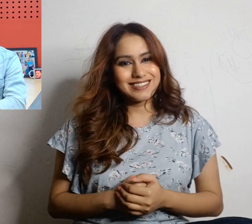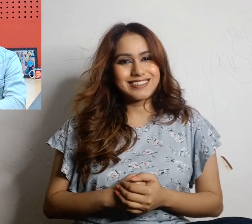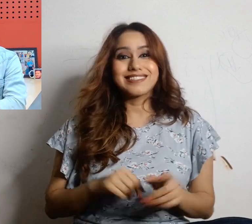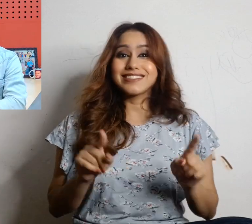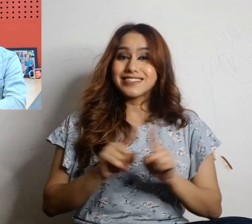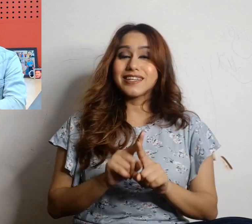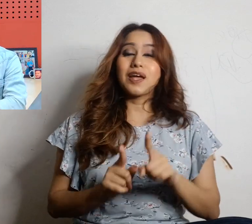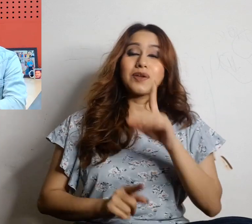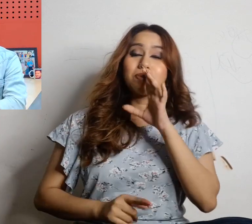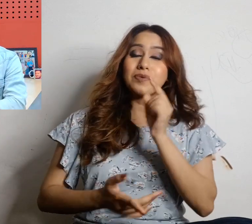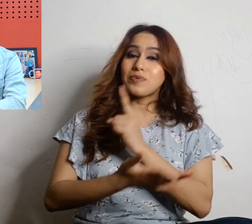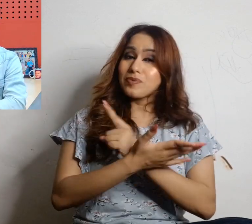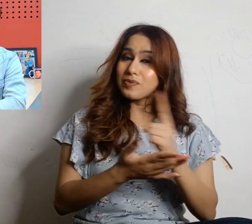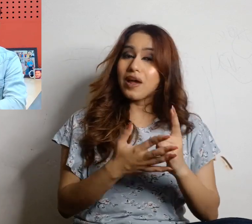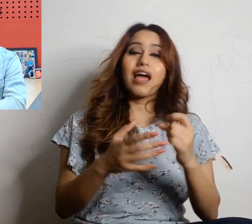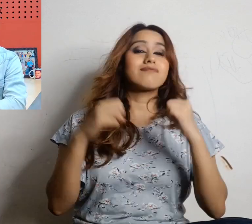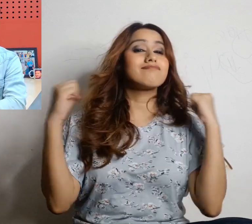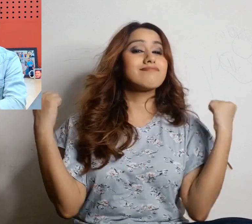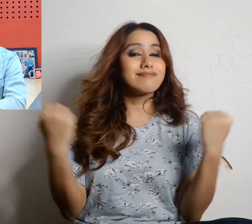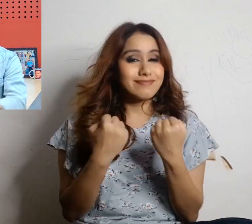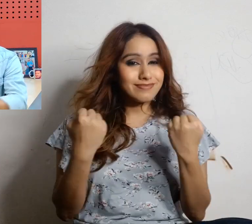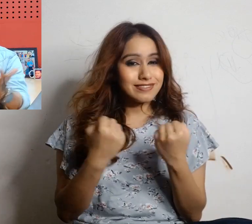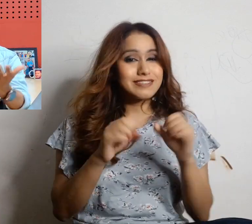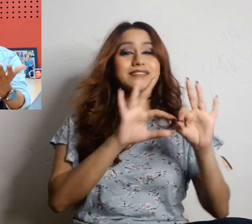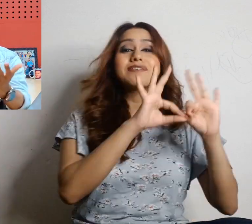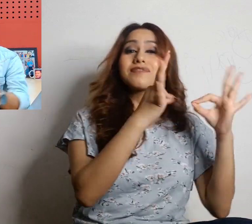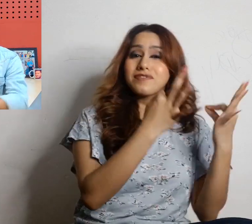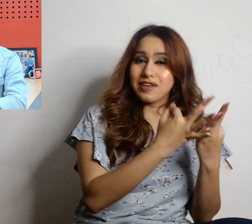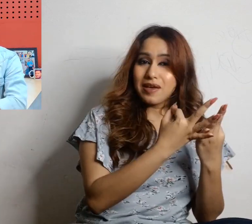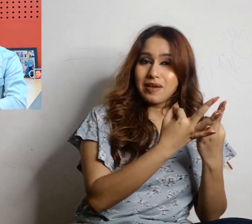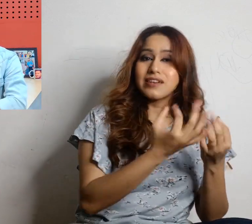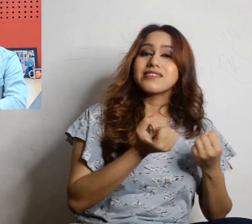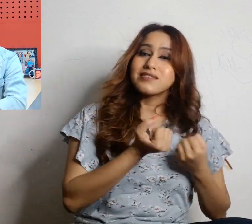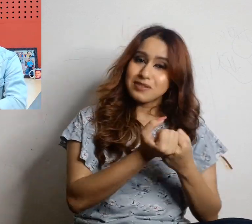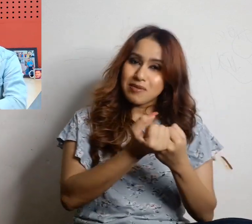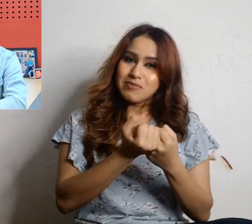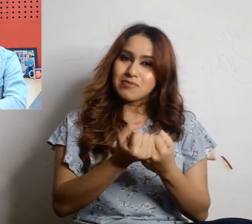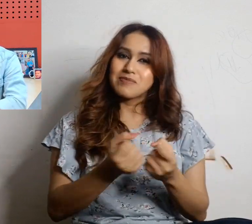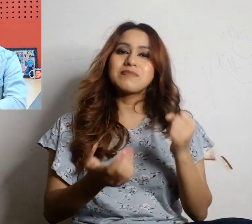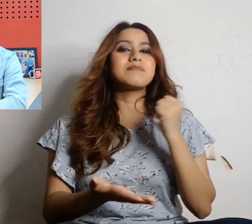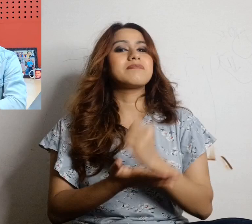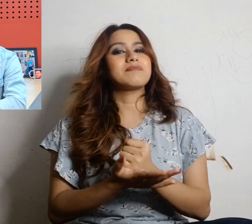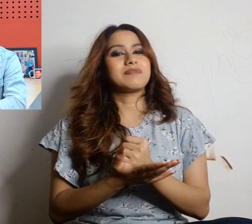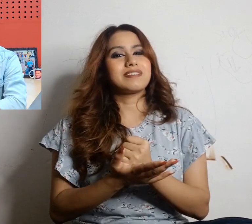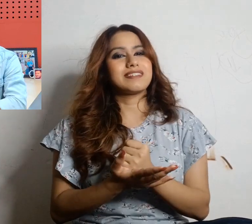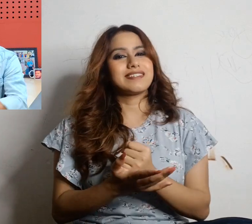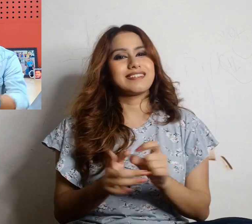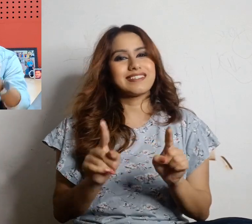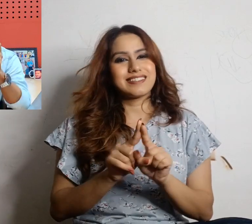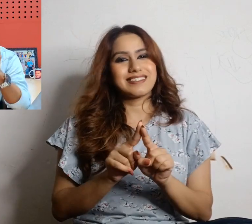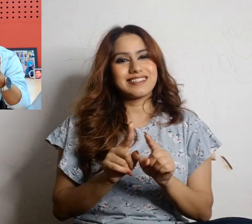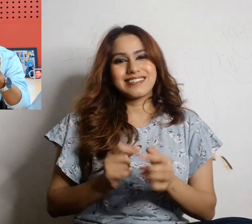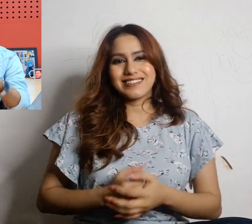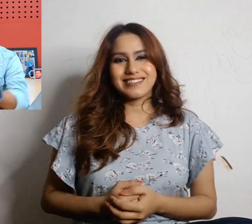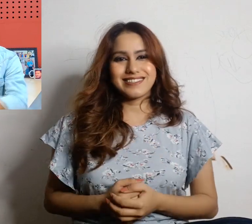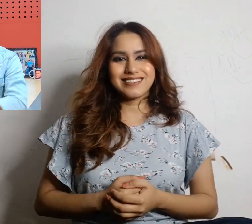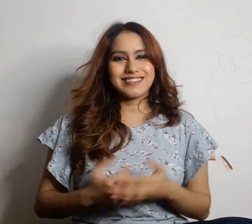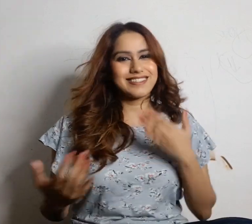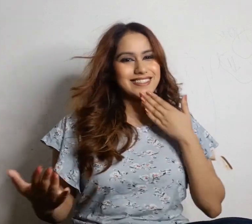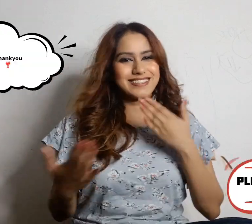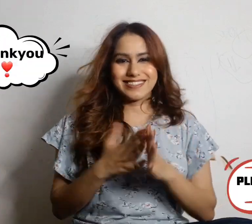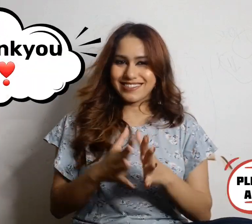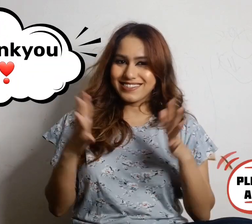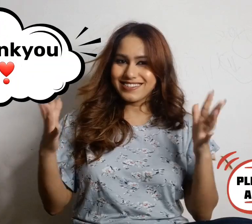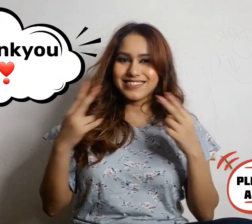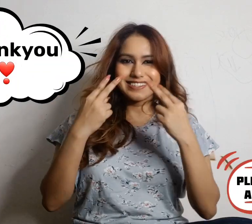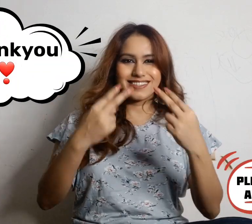के आशीर्वाद के साथ, अपनी सच्ची मेहनत के साथ और अपनी फैमिली के प्यार के साथ कर दिखाओ कुछ ऐसा कि दुनिया करना चाहे आपके जैसा।